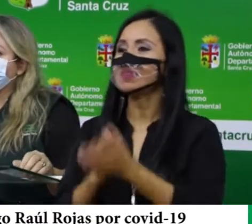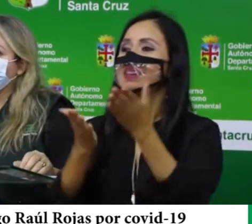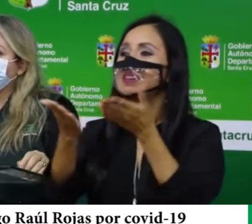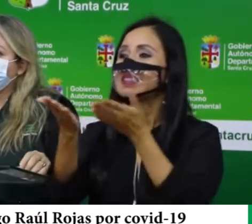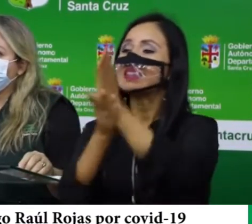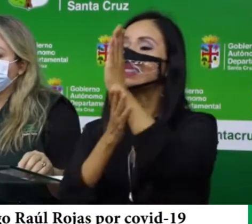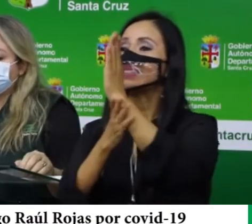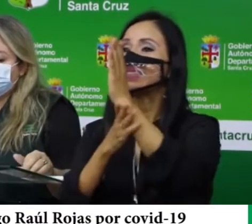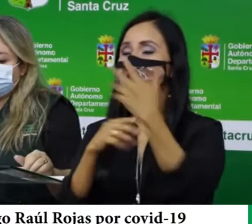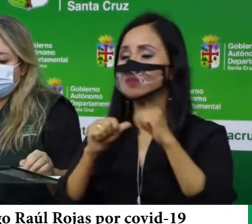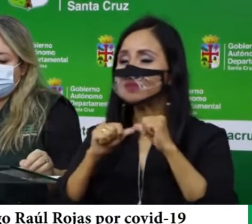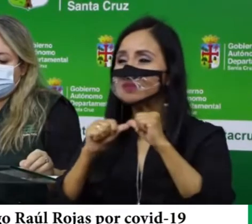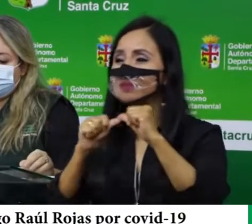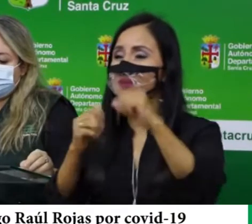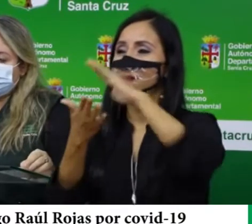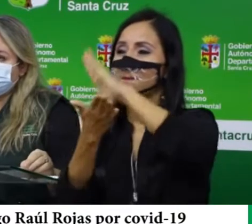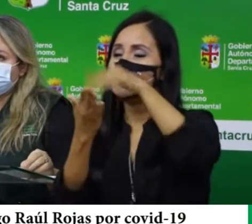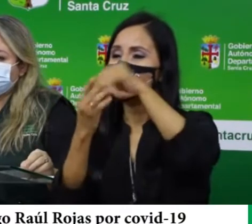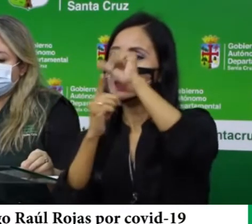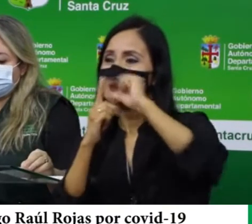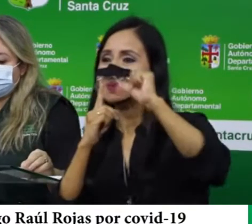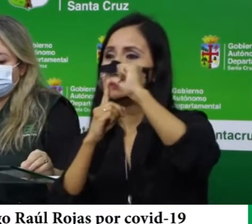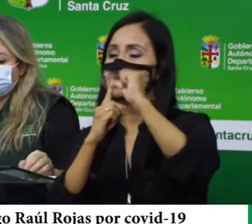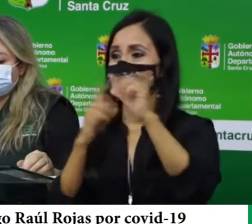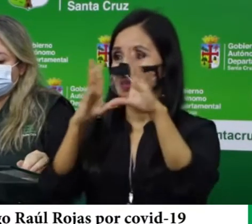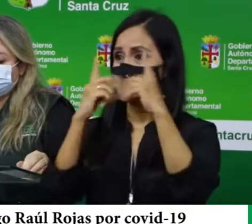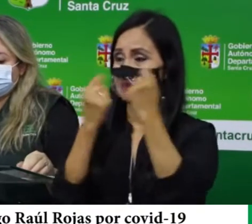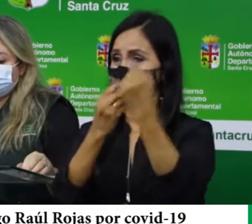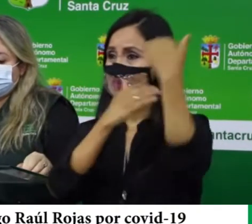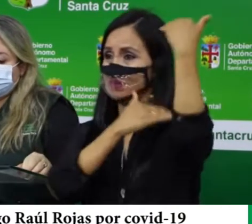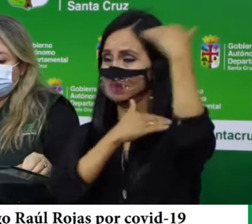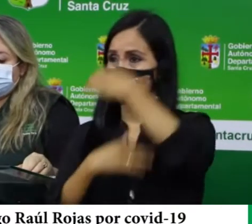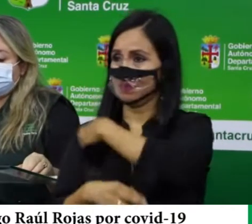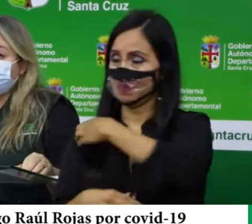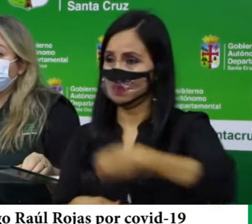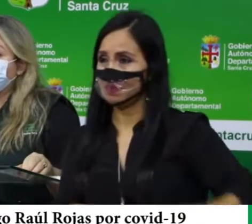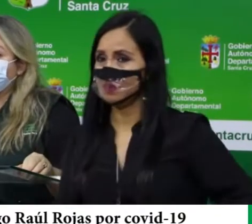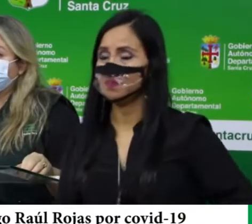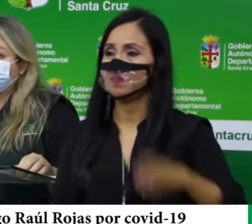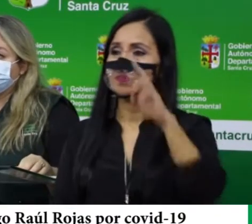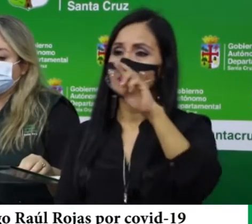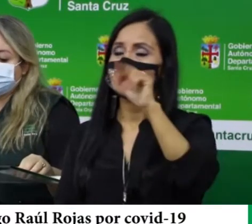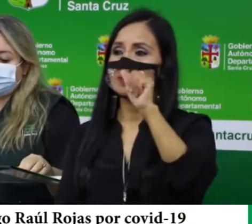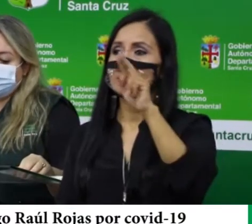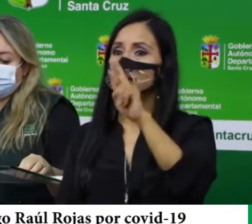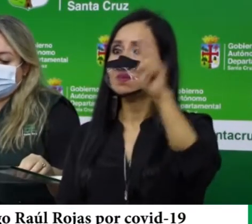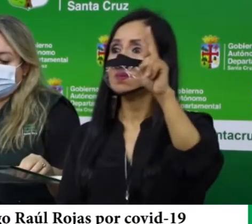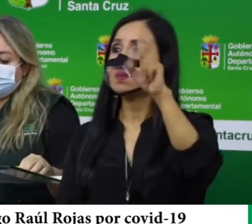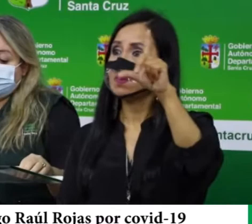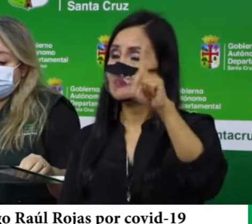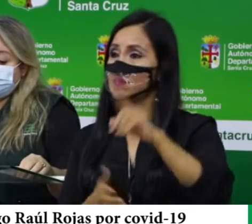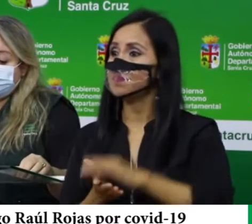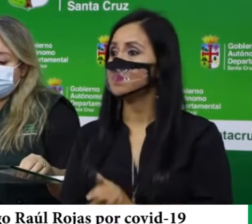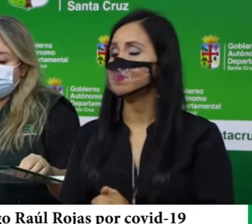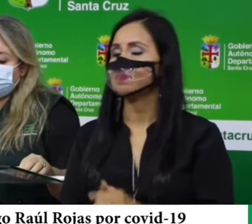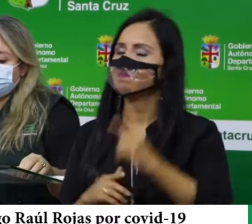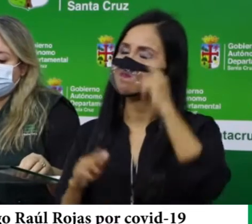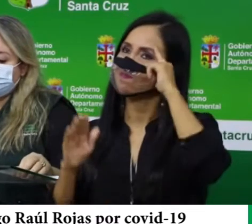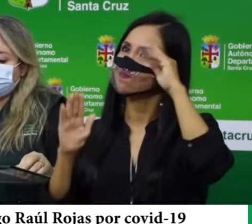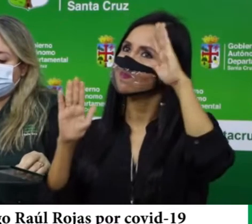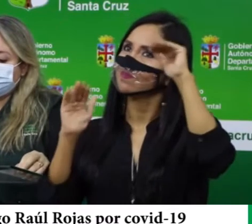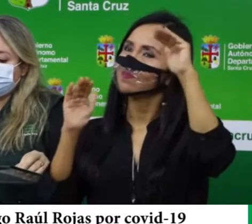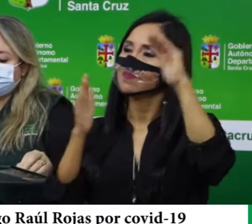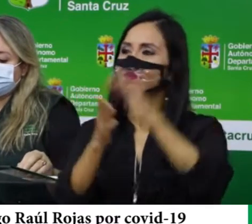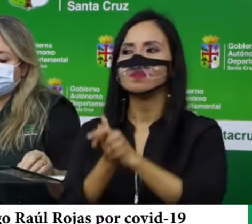Desarrollo Sostenible y Medio Ambiente de la Gobernación de Santa Cruz. Raúl, te despedimos con